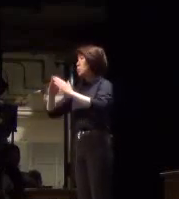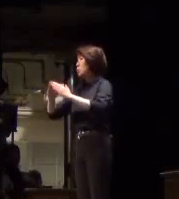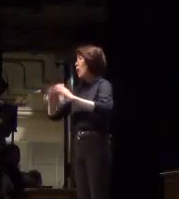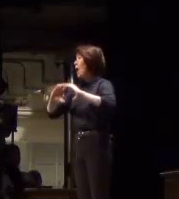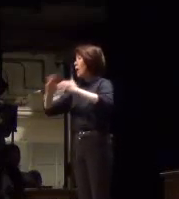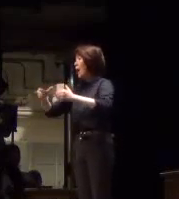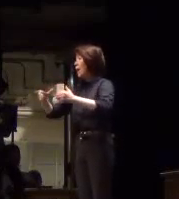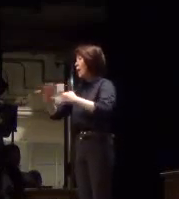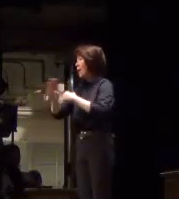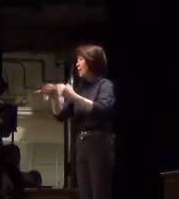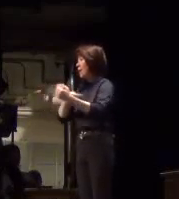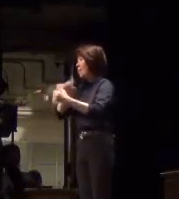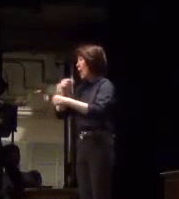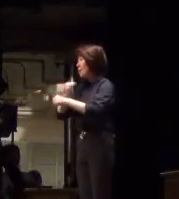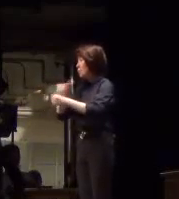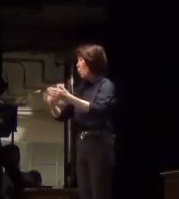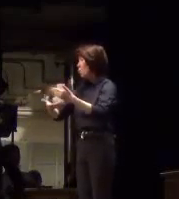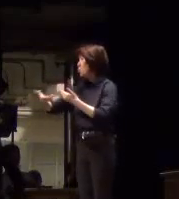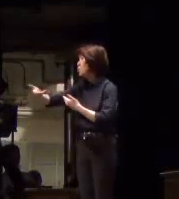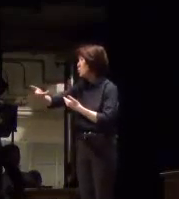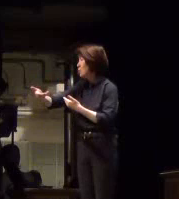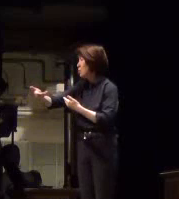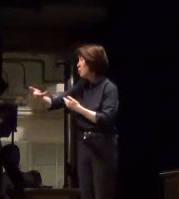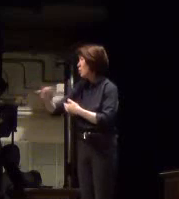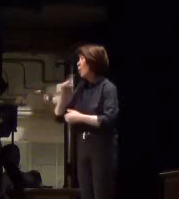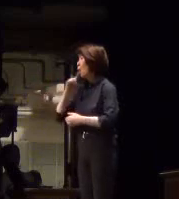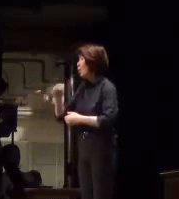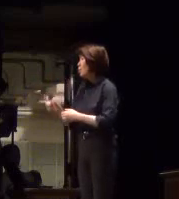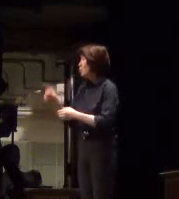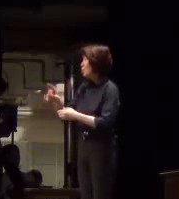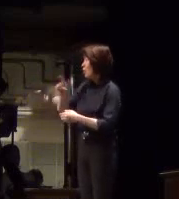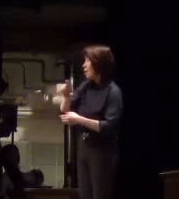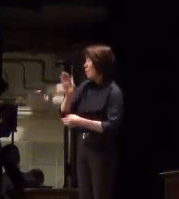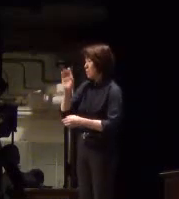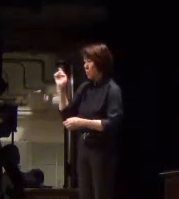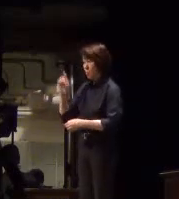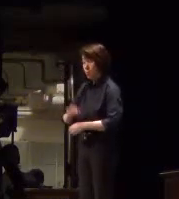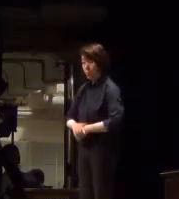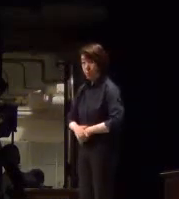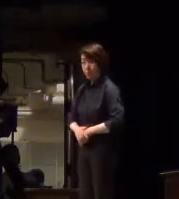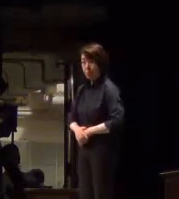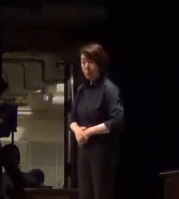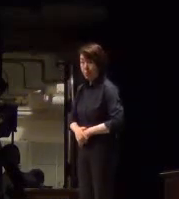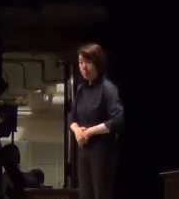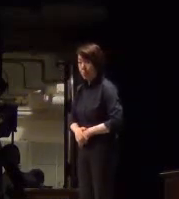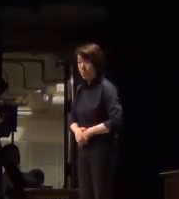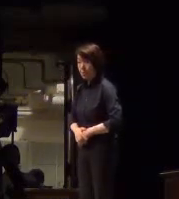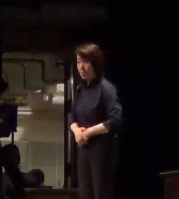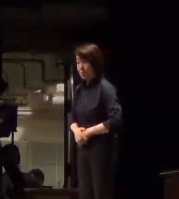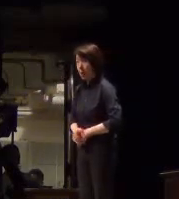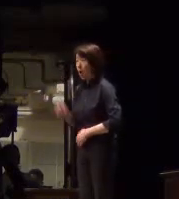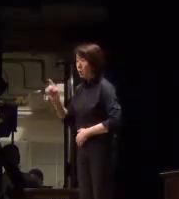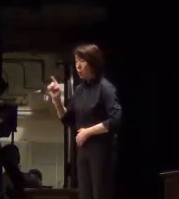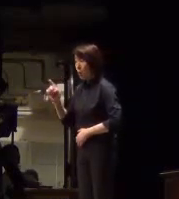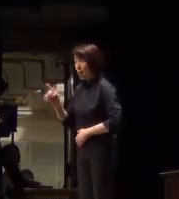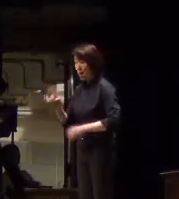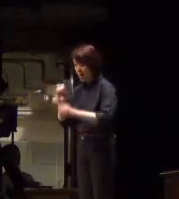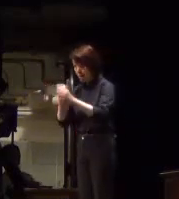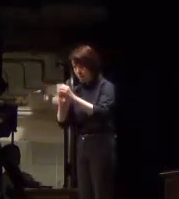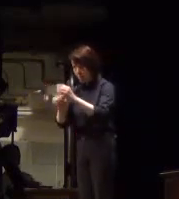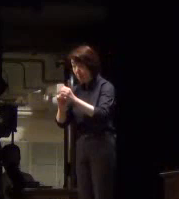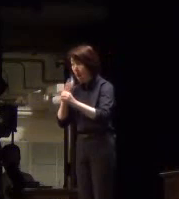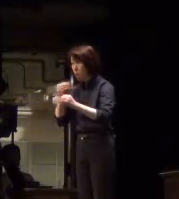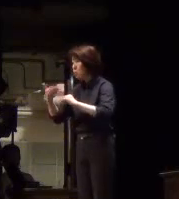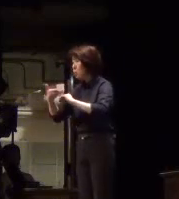に原発を輸出するというようなことまでも言っているわけです。そしてそれをやるためには